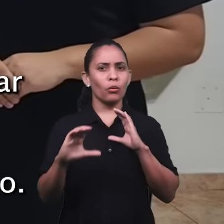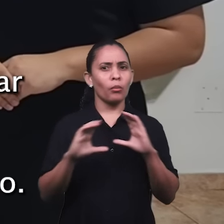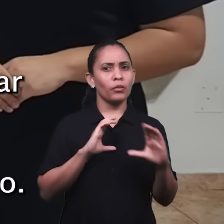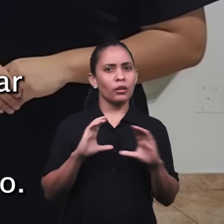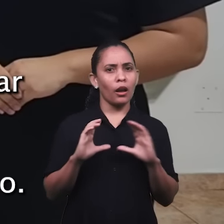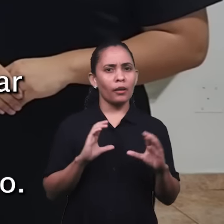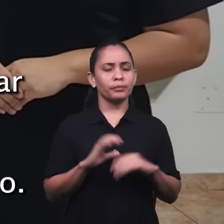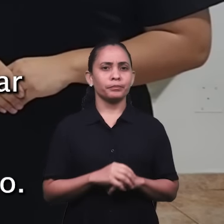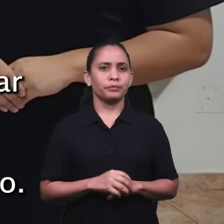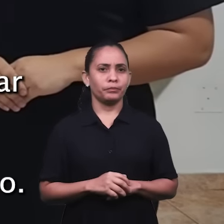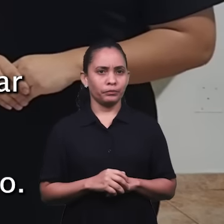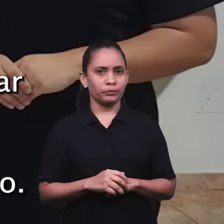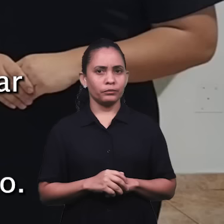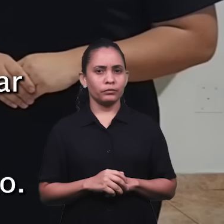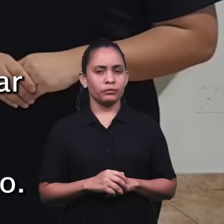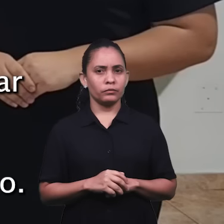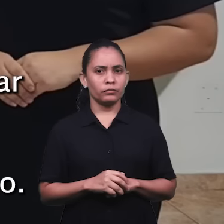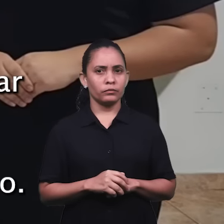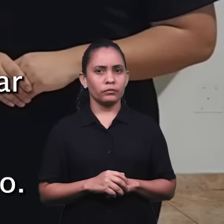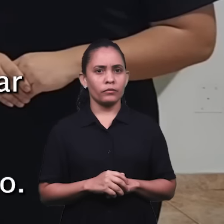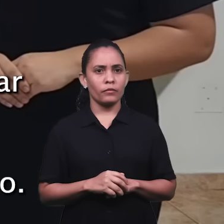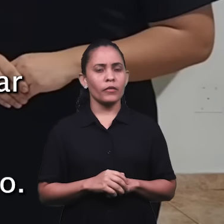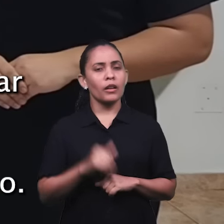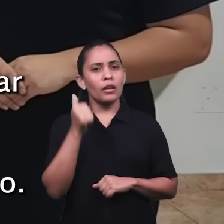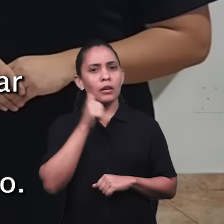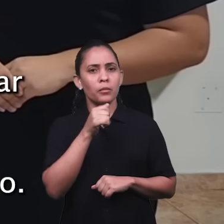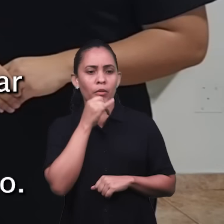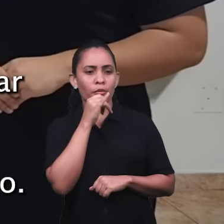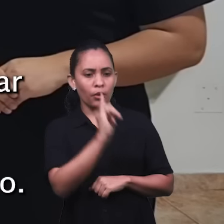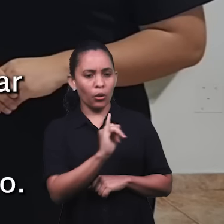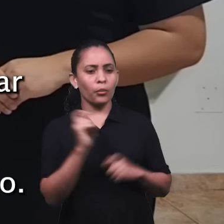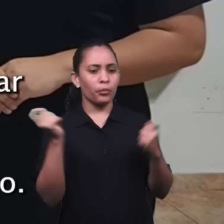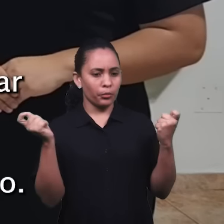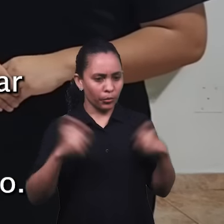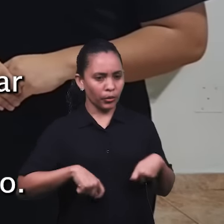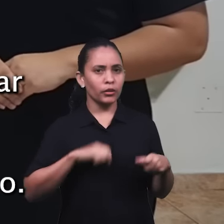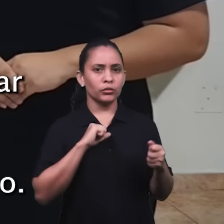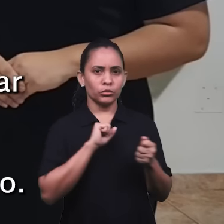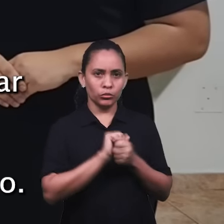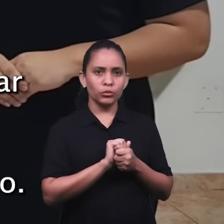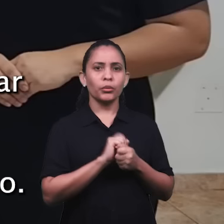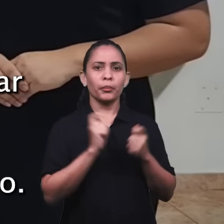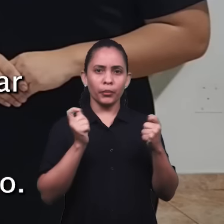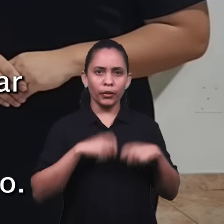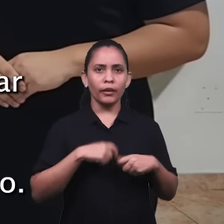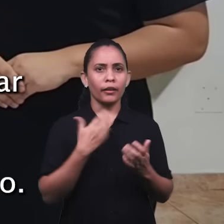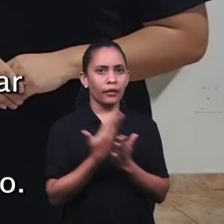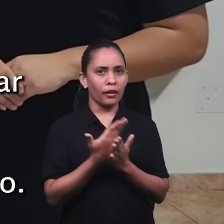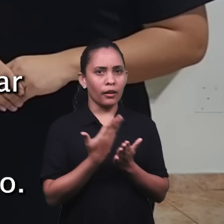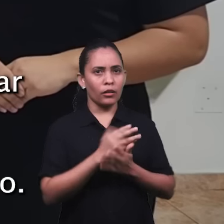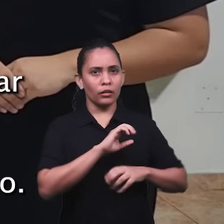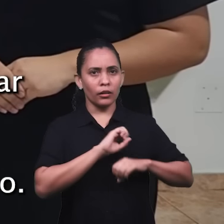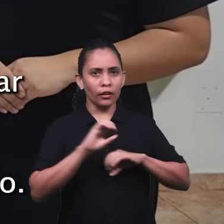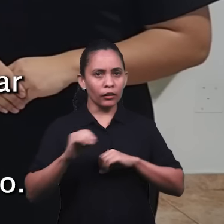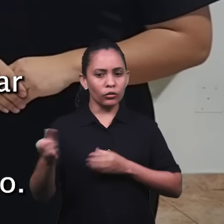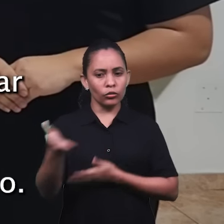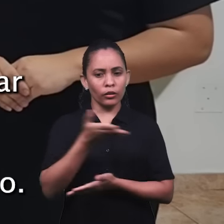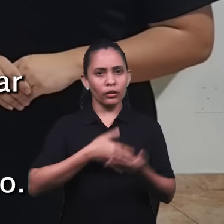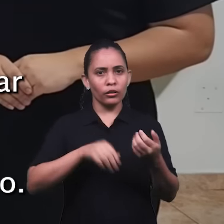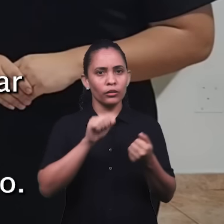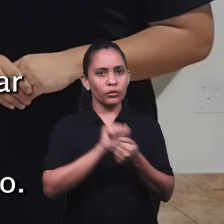querían comunicarse, pero no sabría cómo decir. Entonces la hermana dijo que sí, podríamos participar de las clases